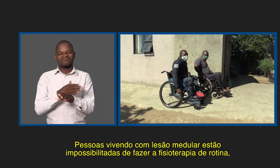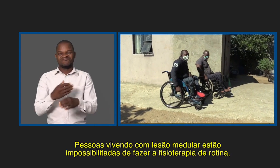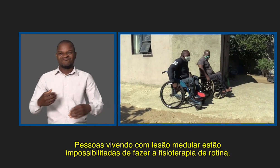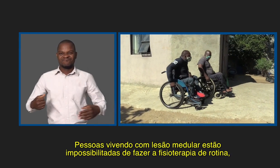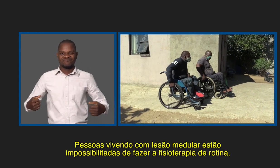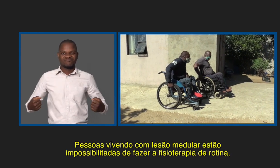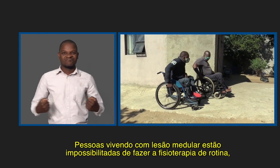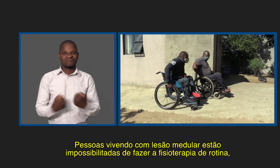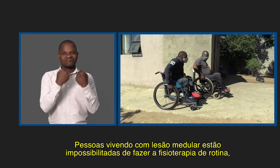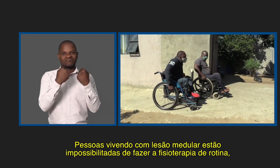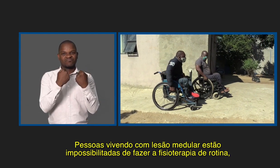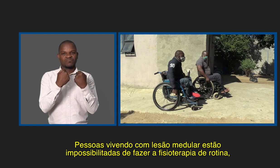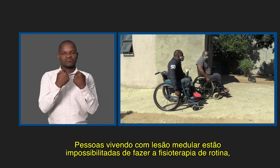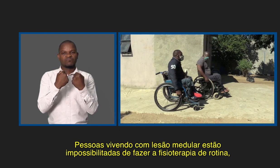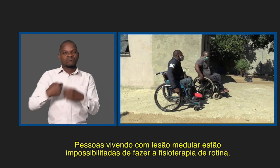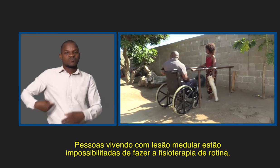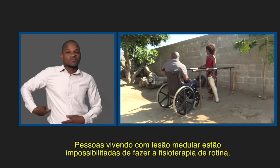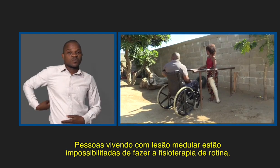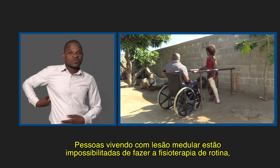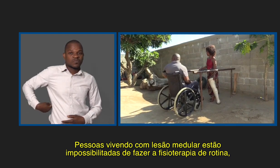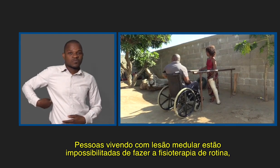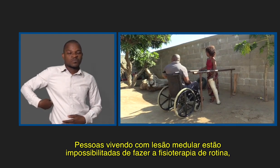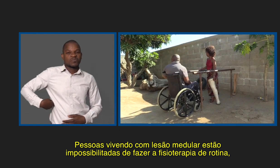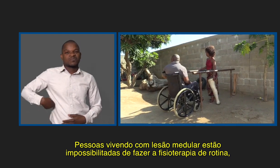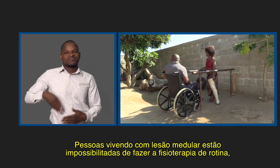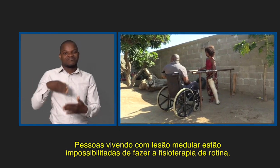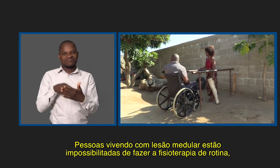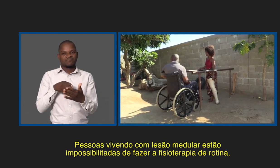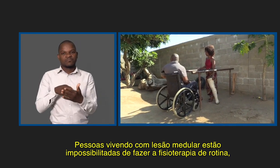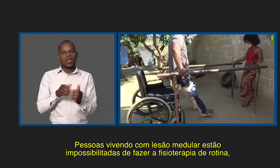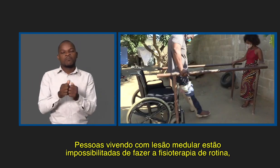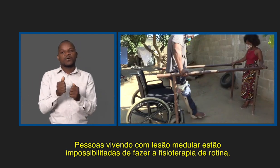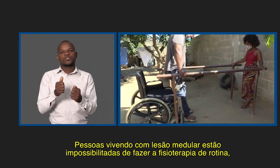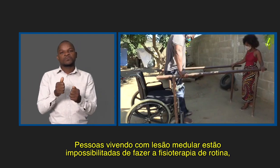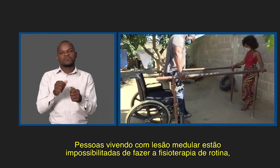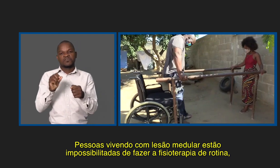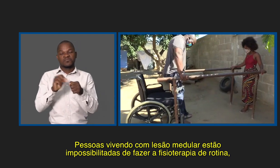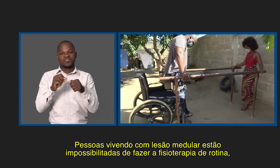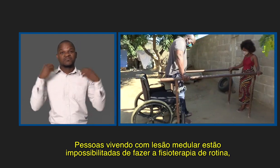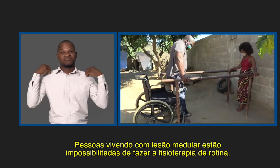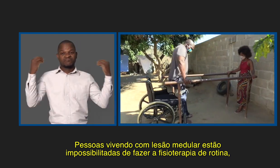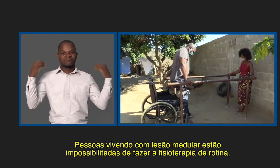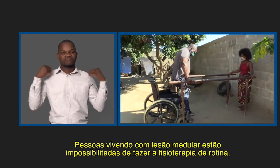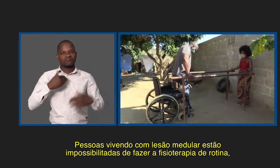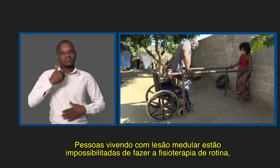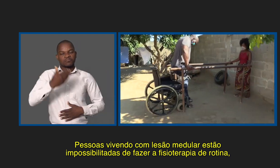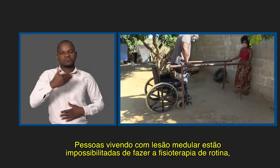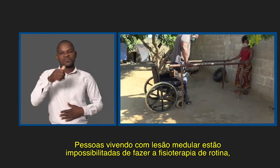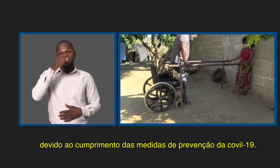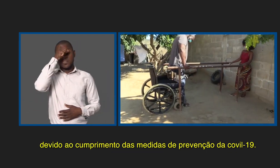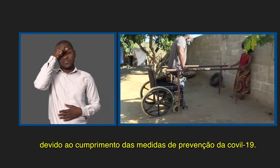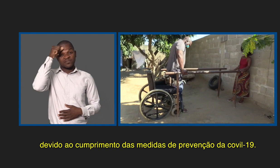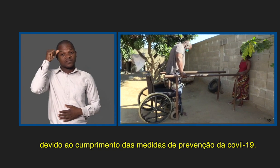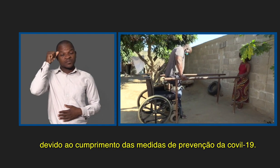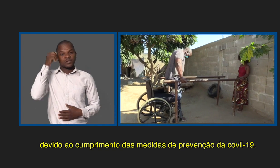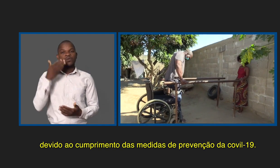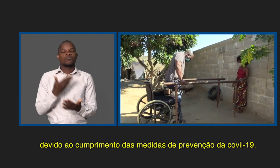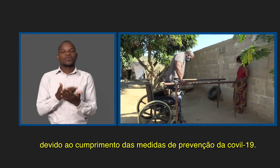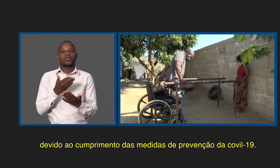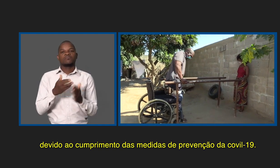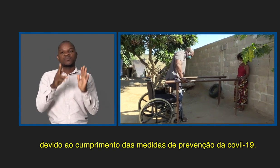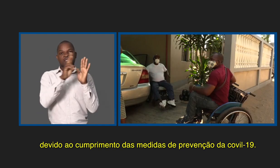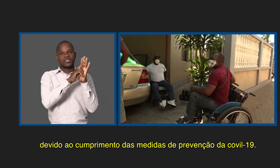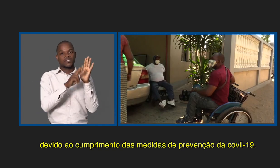vivendo com lesão medular estão impossibilitados de fazer a fisioterapia de rotina devido